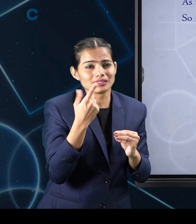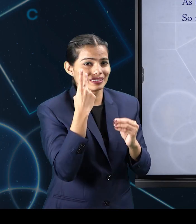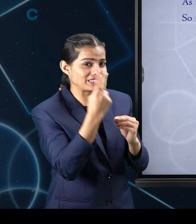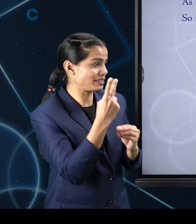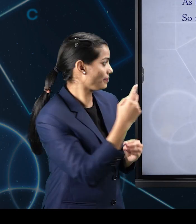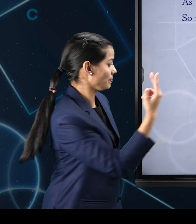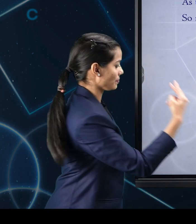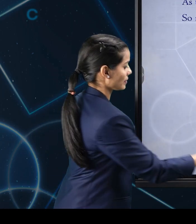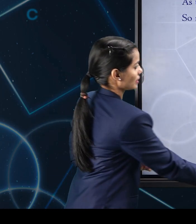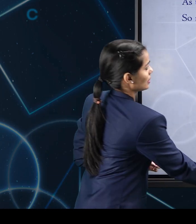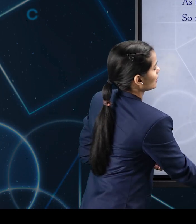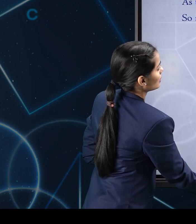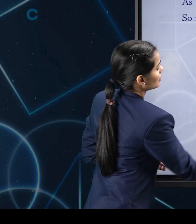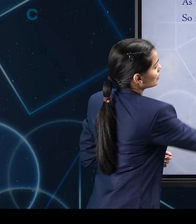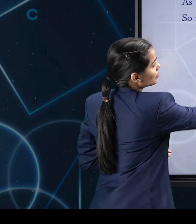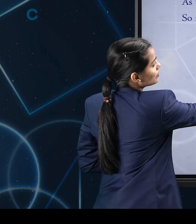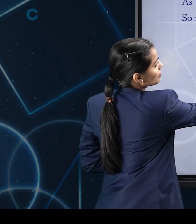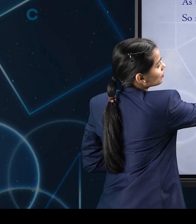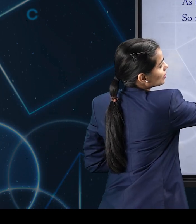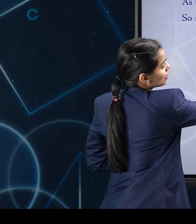स्क्वायर प्लस TB स्क्वायर।